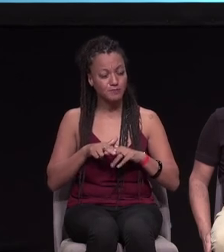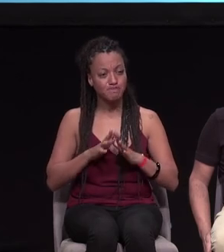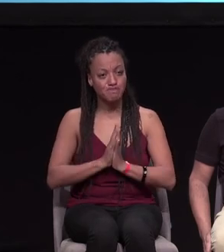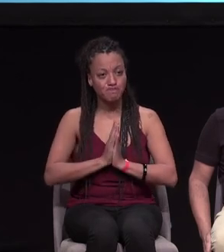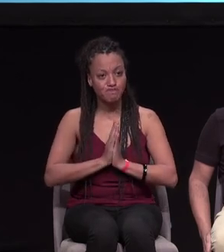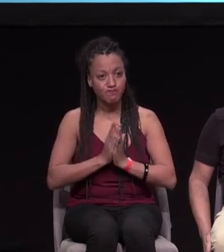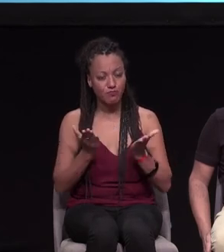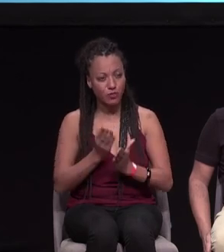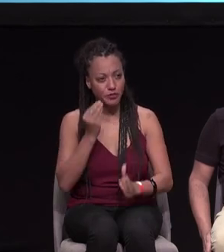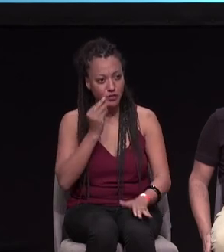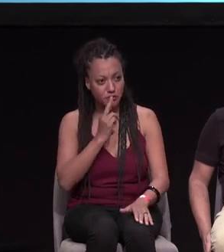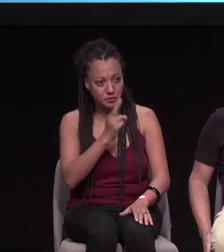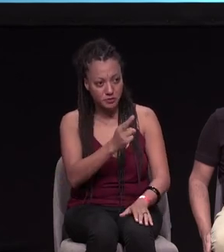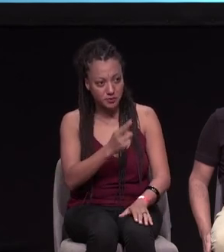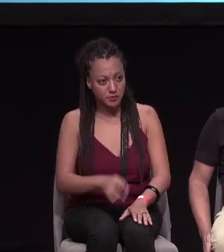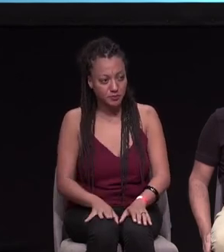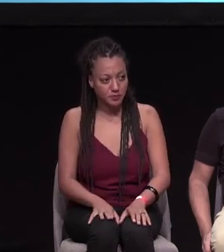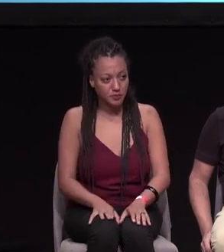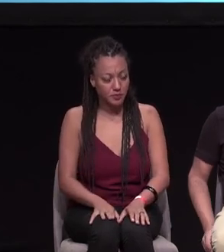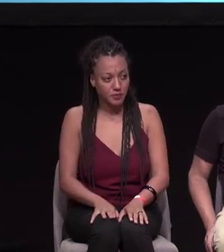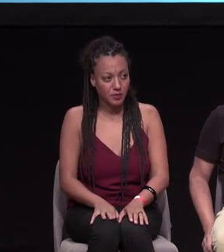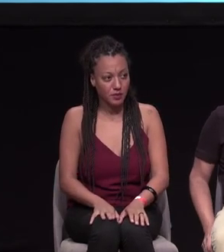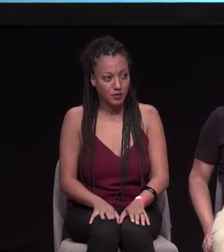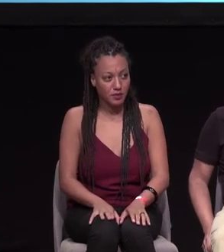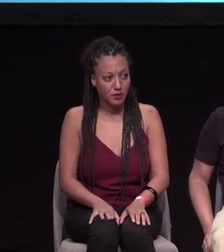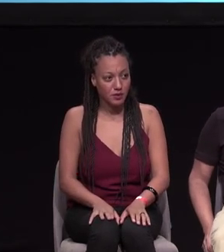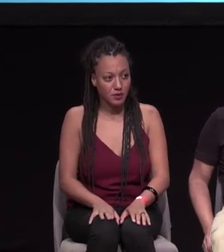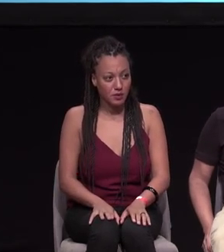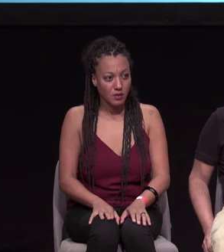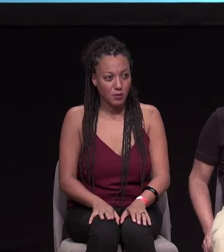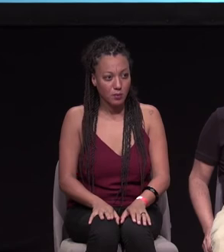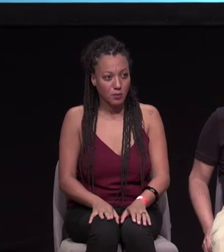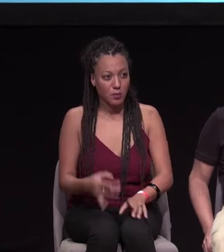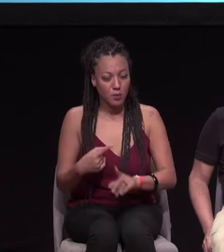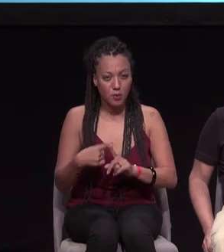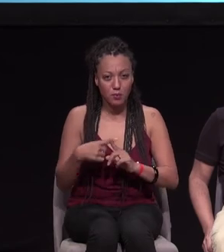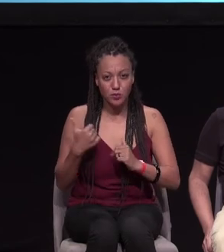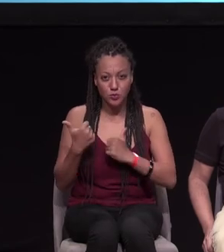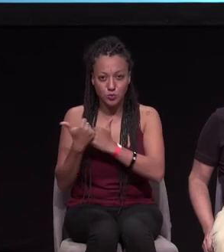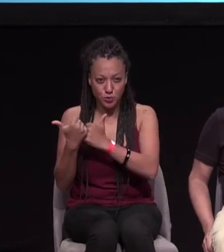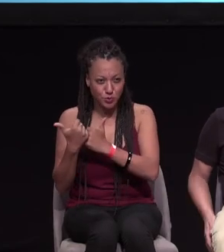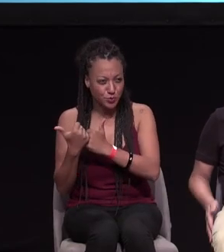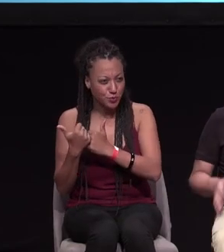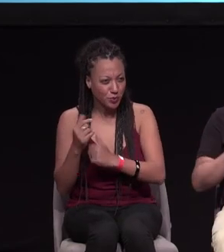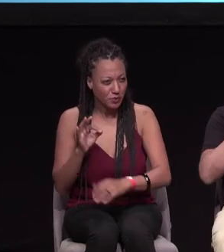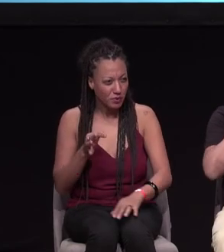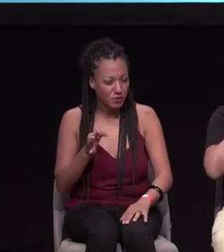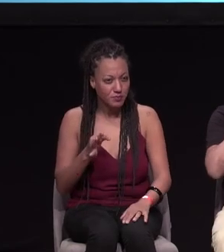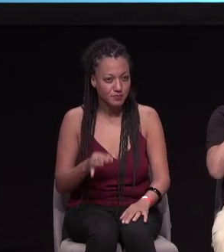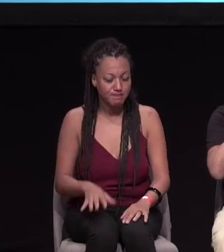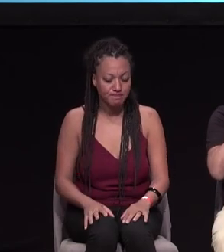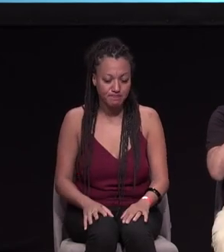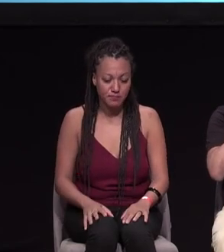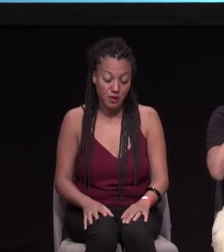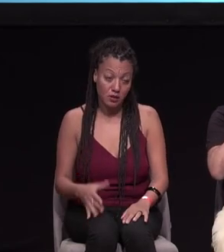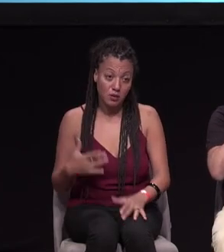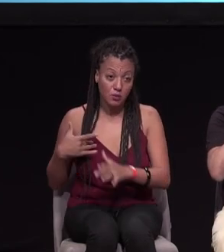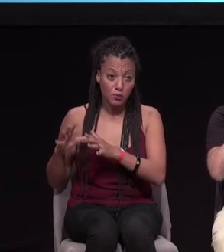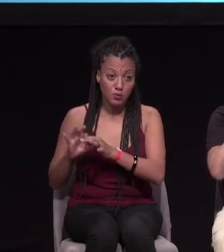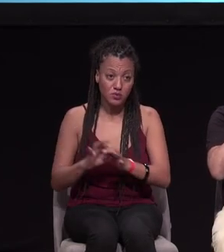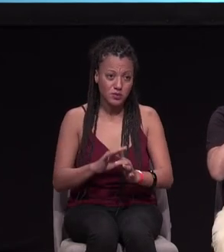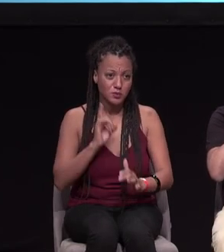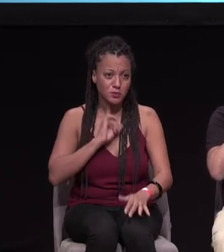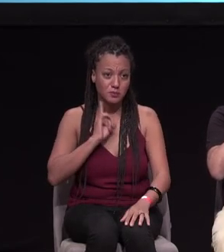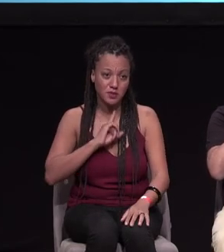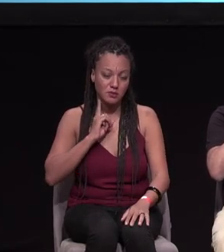é essa sobre a questão da substituição na enfim é vindo do contexto mineiro é pra mim é um